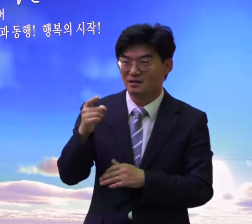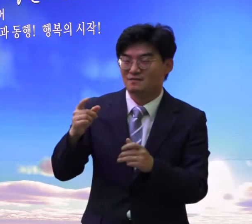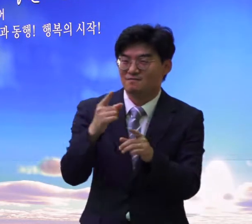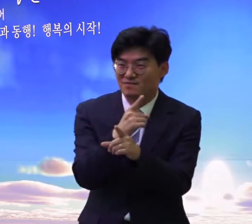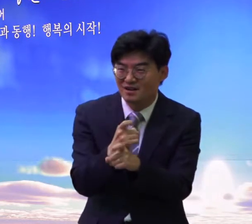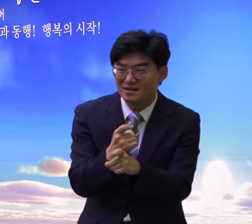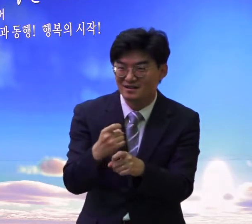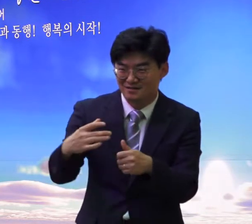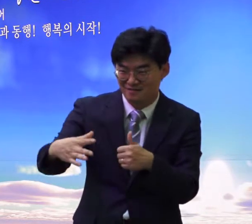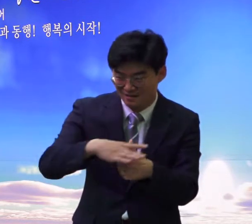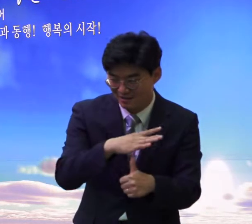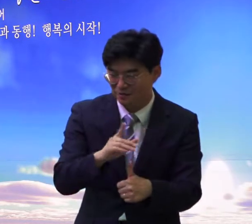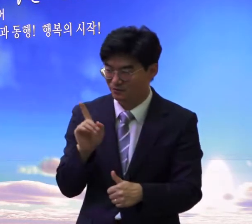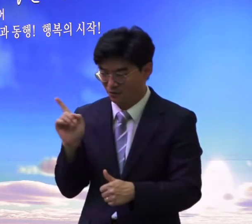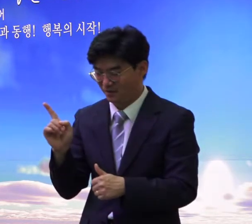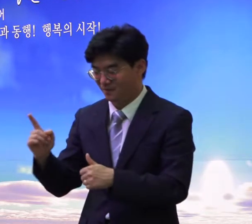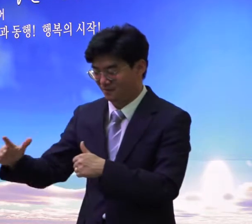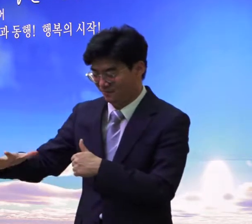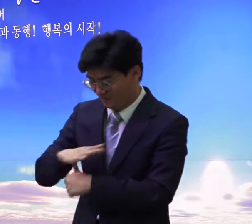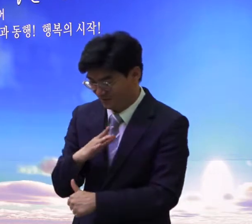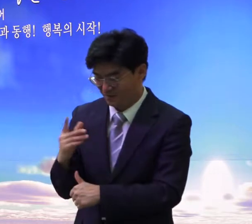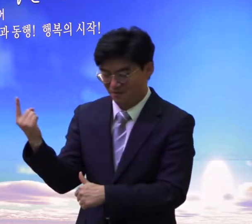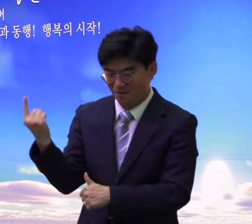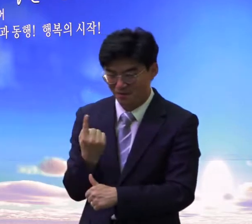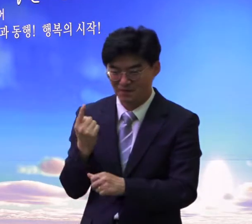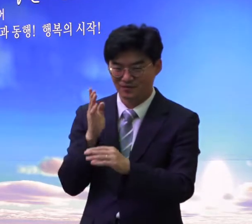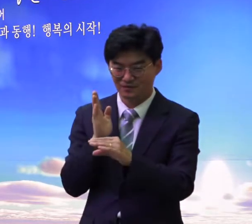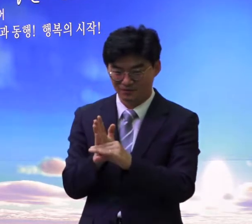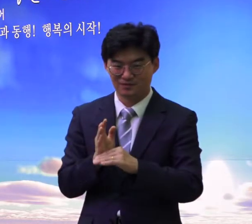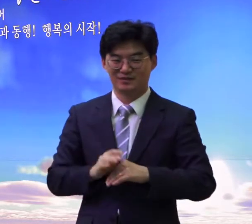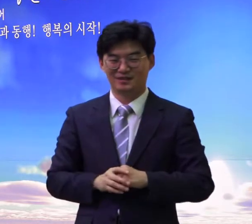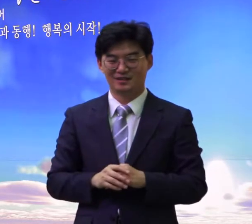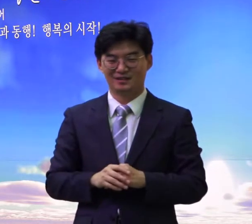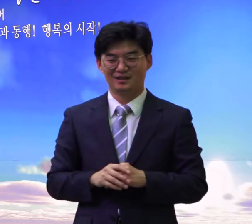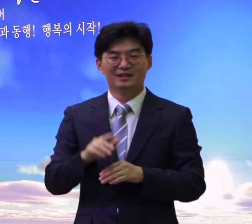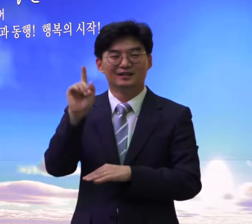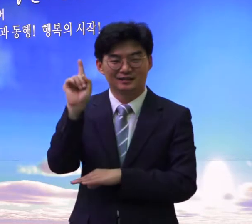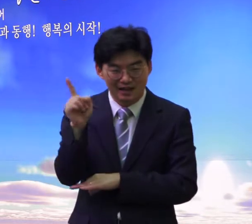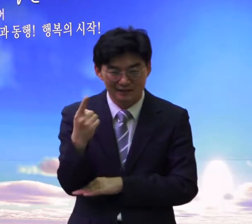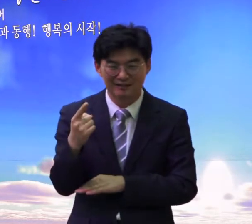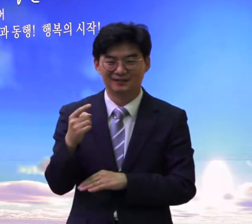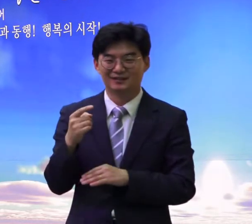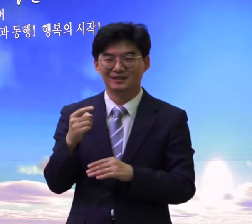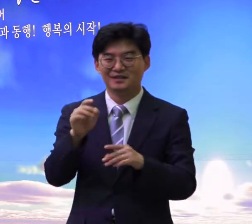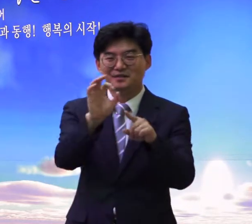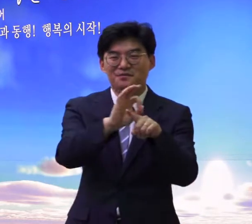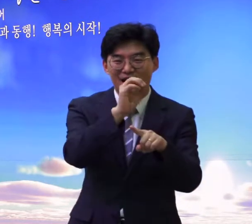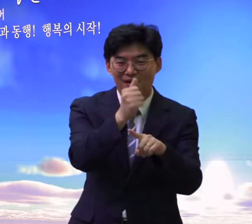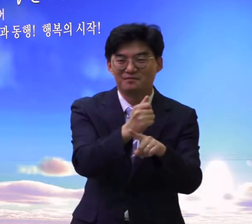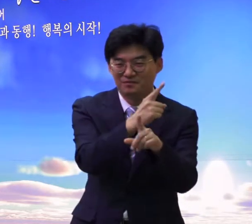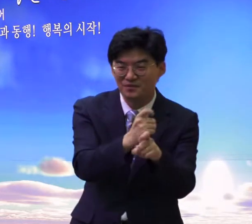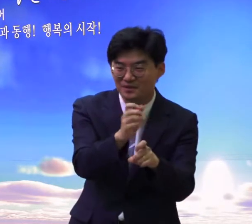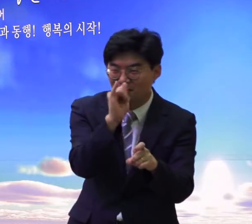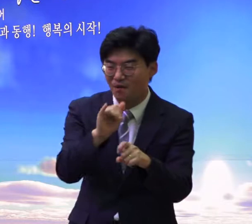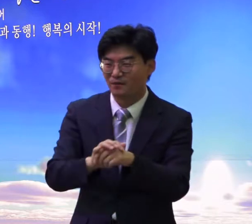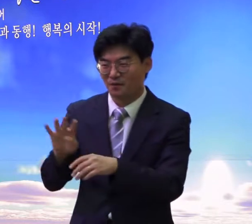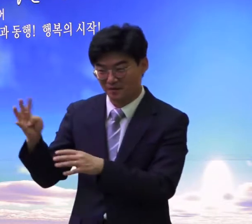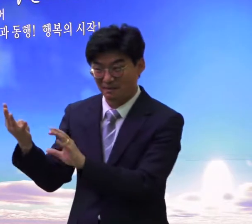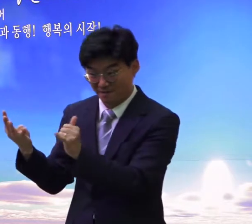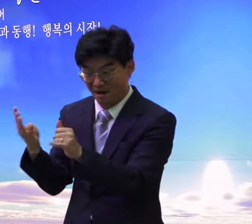성경 전체를 통해서 볼 때에 하나님께서 이 모든 상황을 인도하셨고 하나님께서 다윗에게 이 많은 사람들을